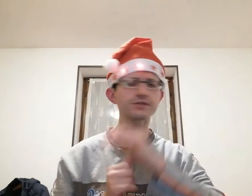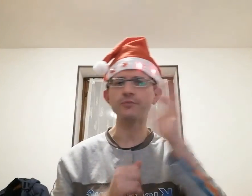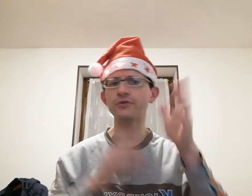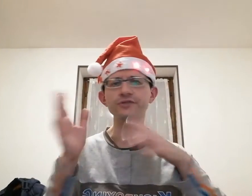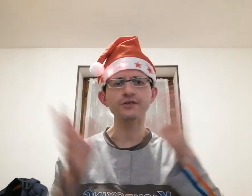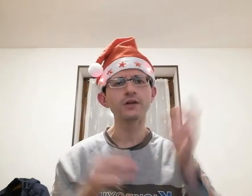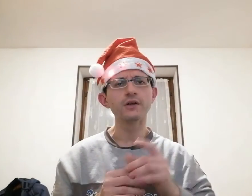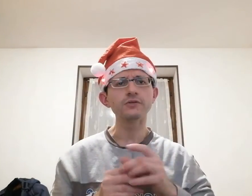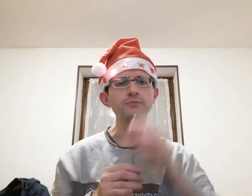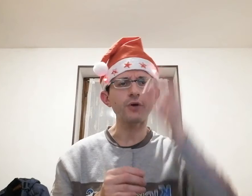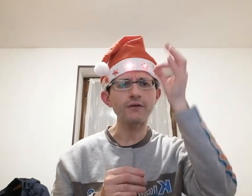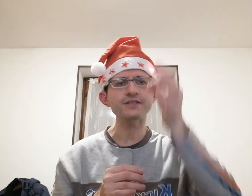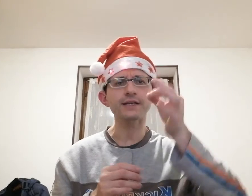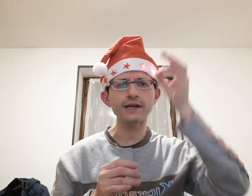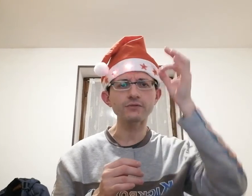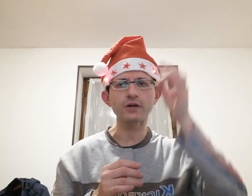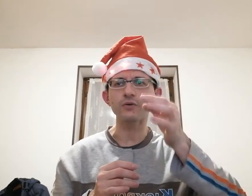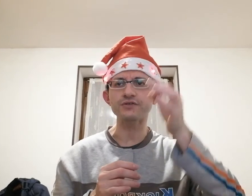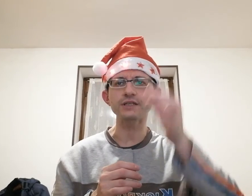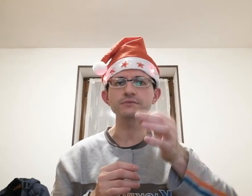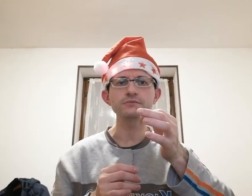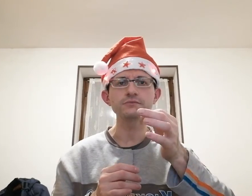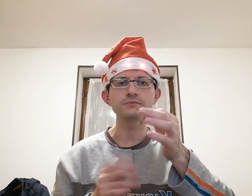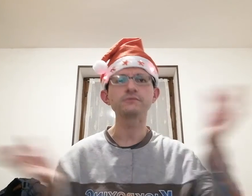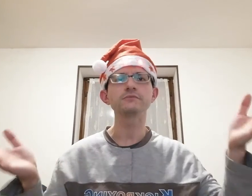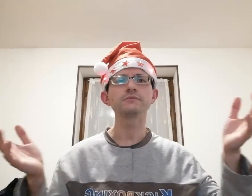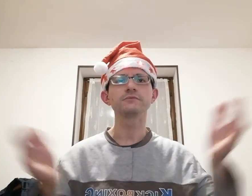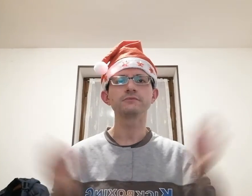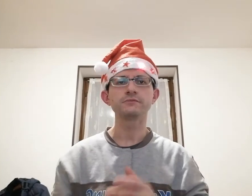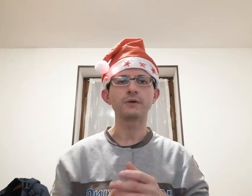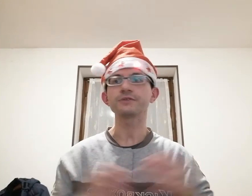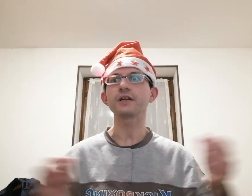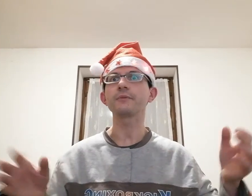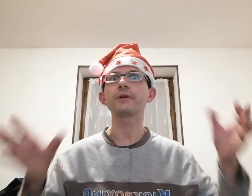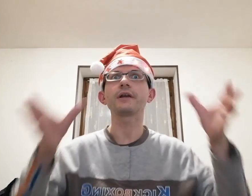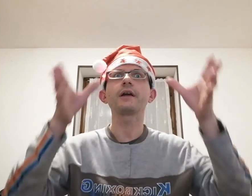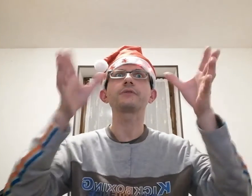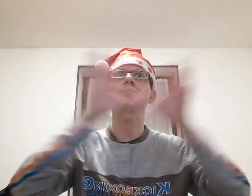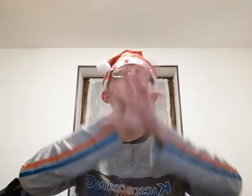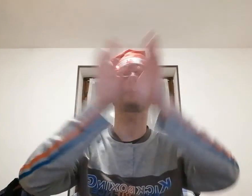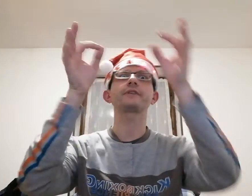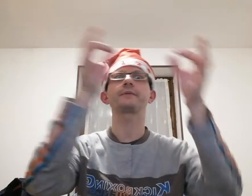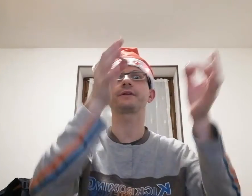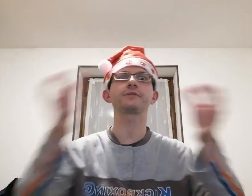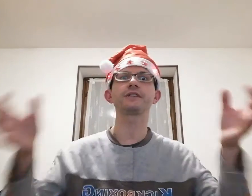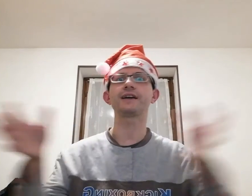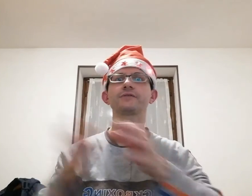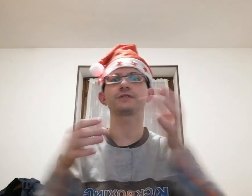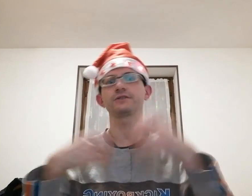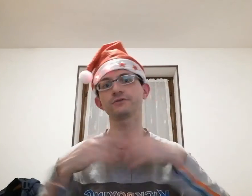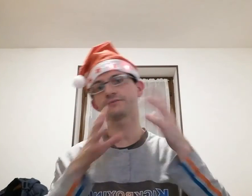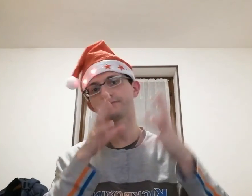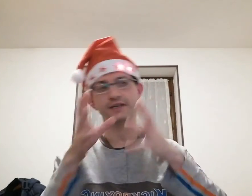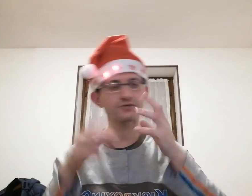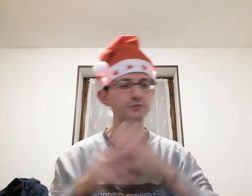qualsiasi posto, se tu prova a cercare una cosa, cioè, a meno che è tutto perfettamente ordinato, sì, io magari sono un